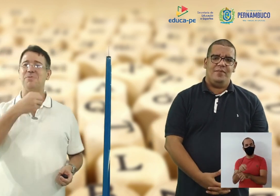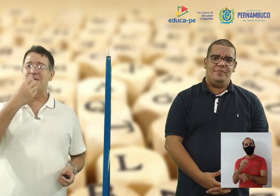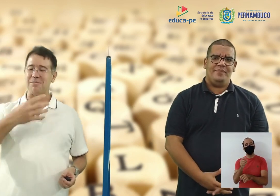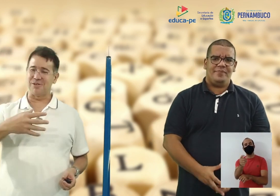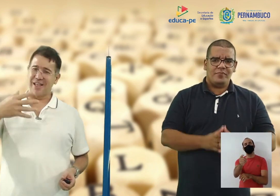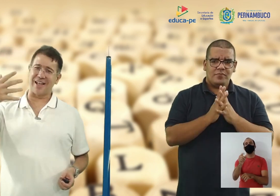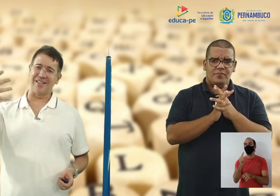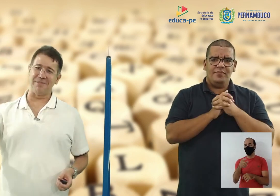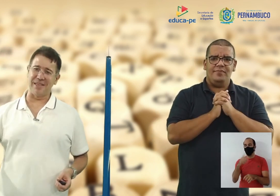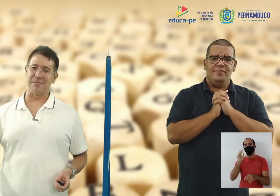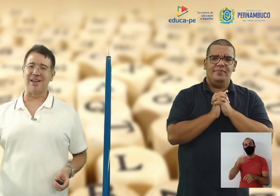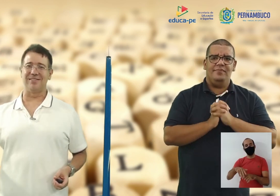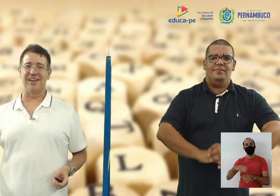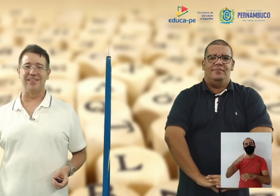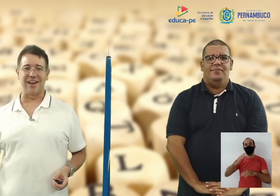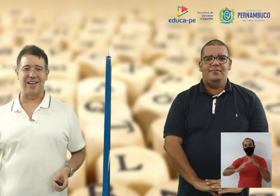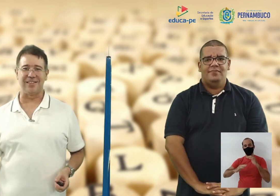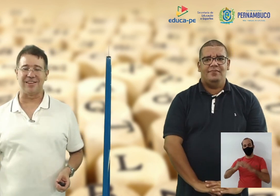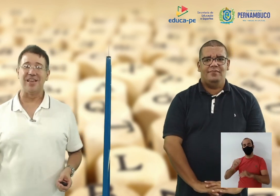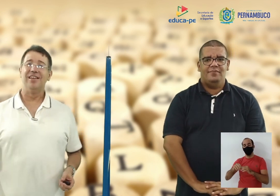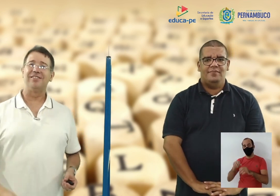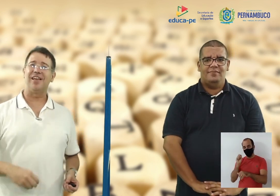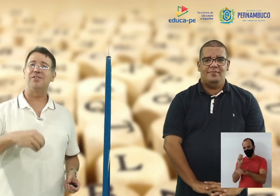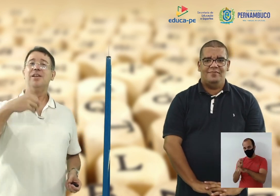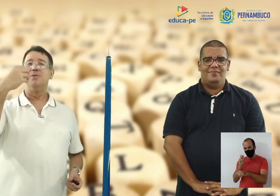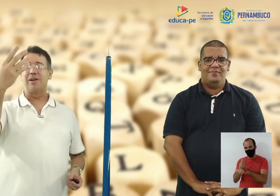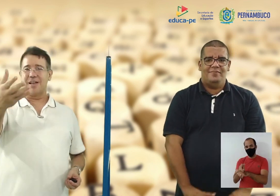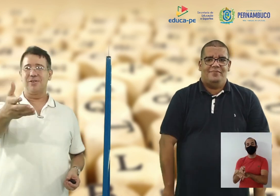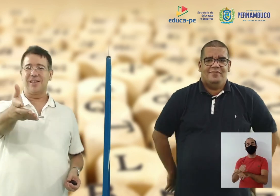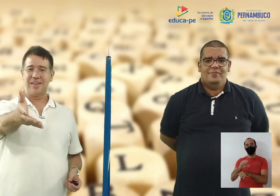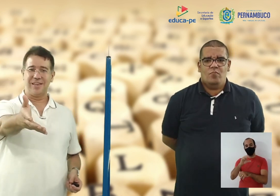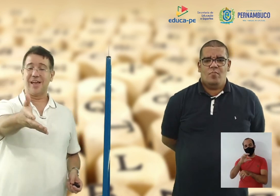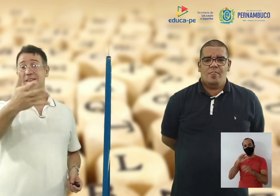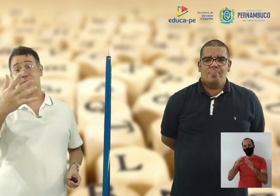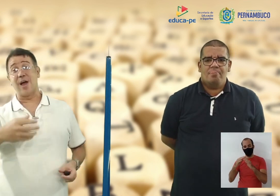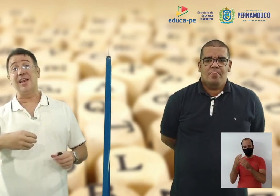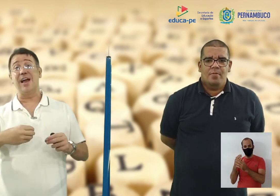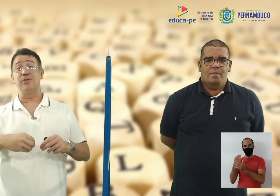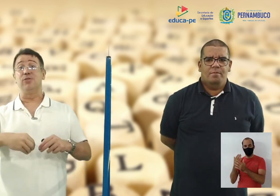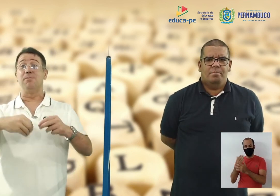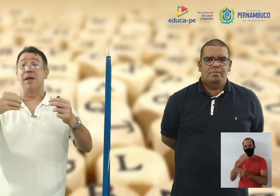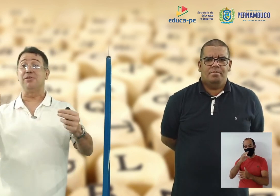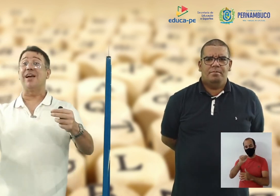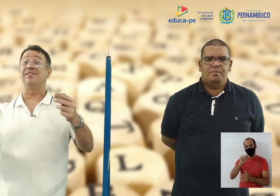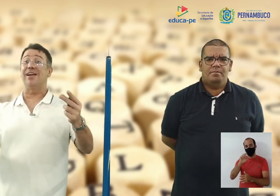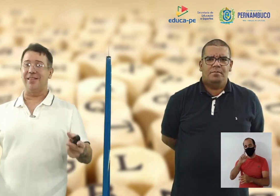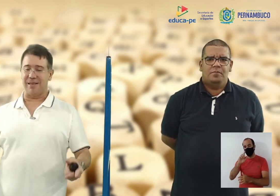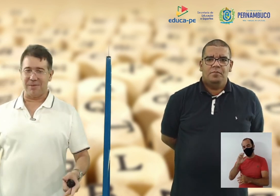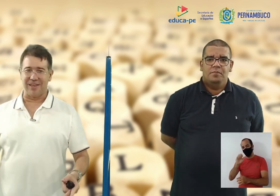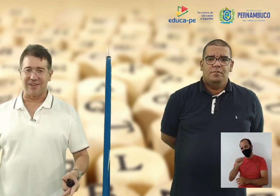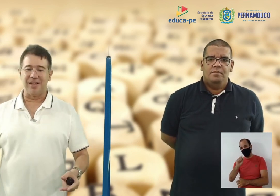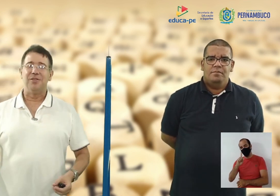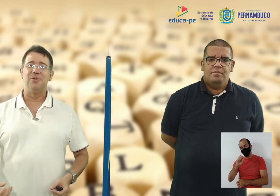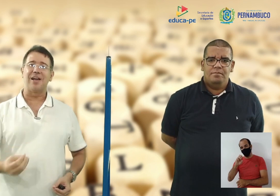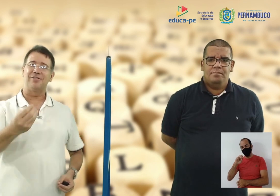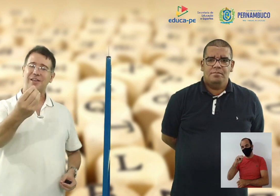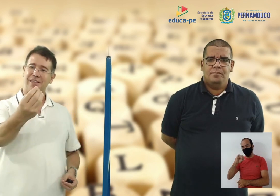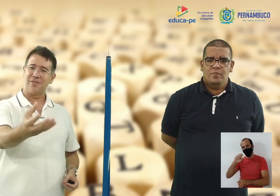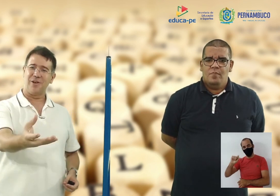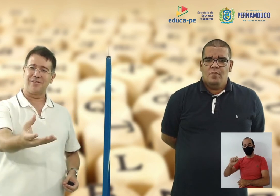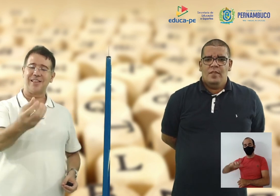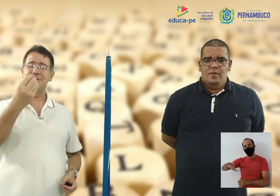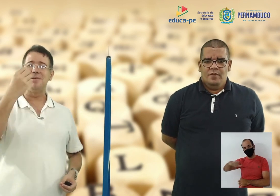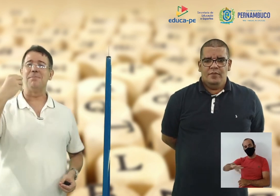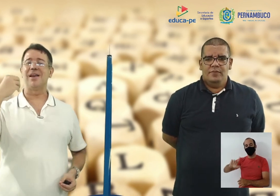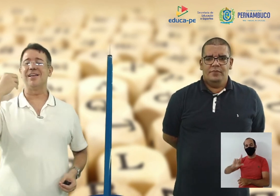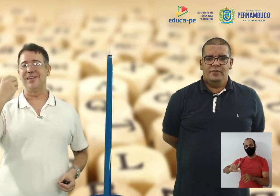são os membros da Academia Brasileira de Letras, certo? No caso aqui, aliás, os membros das academias. No caso aqui, a